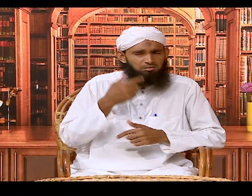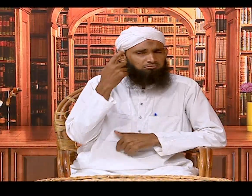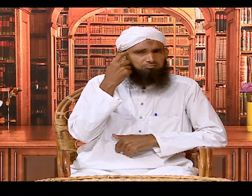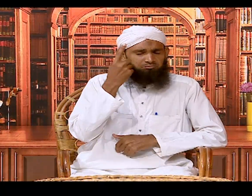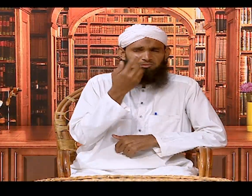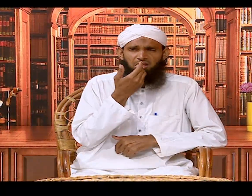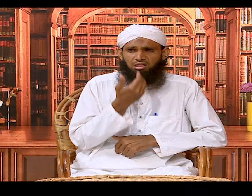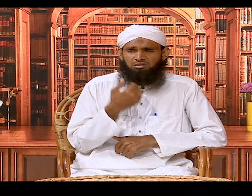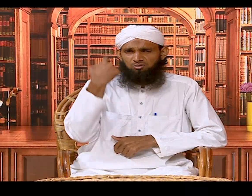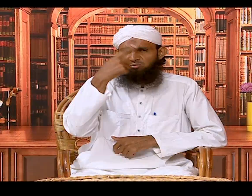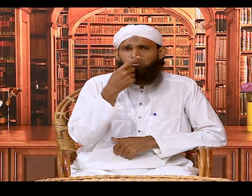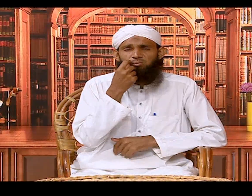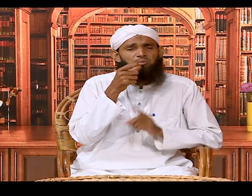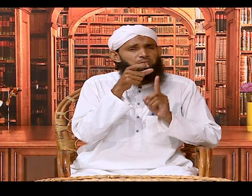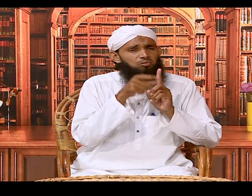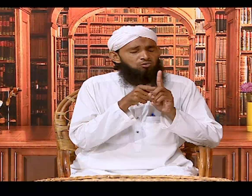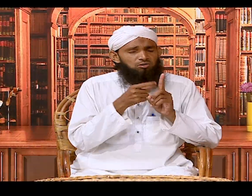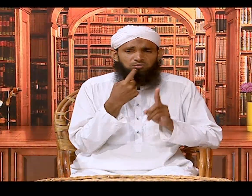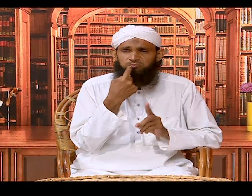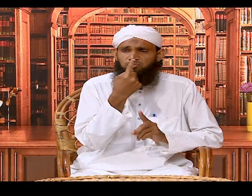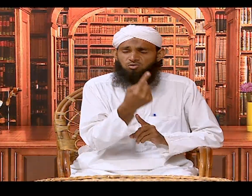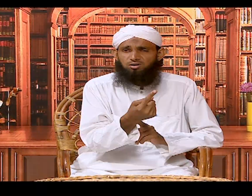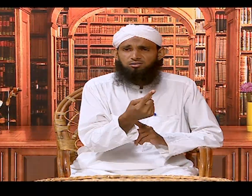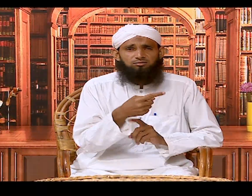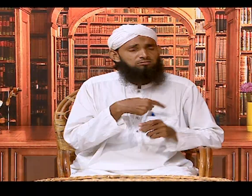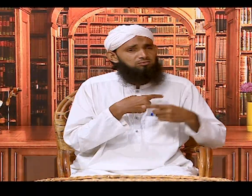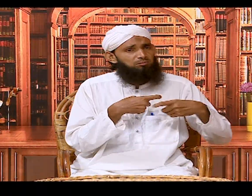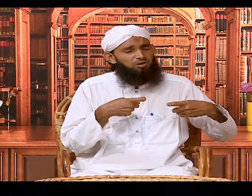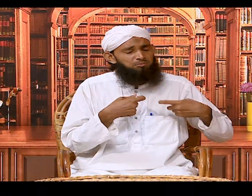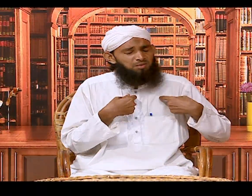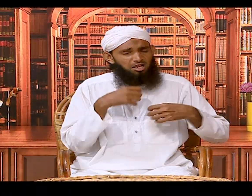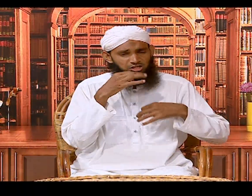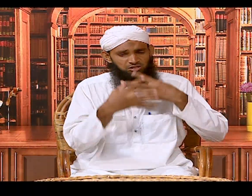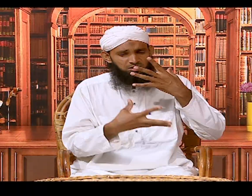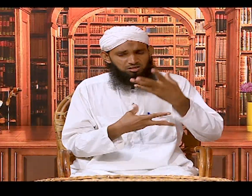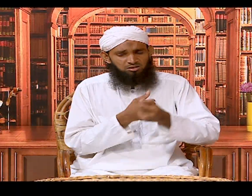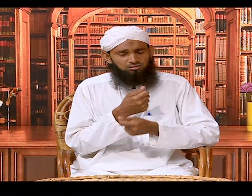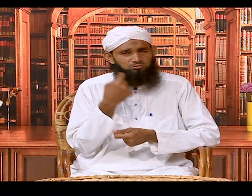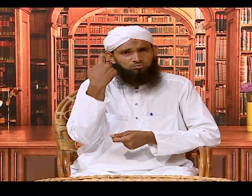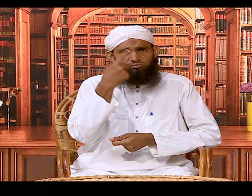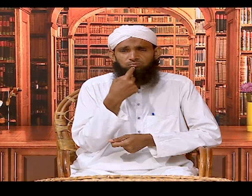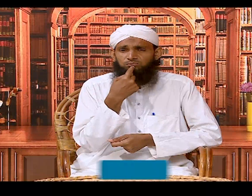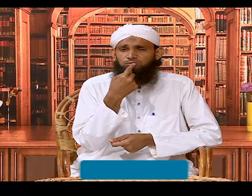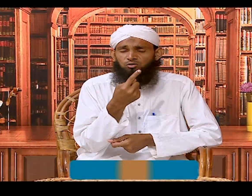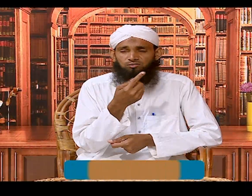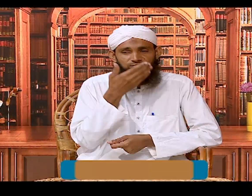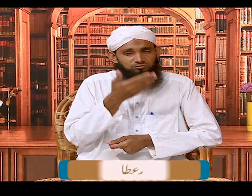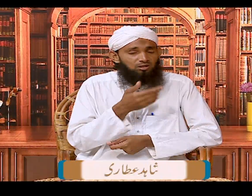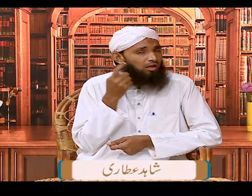یہ کون ہے جو اتنے یقین کے ساتھ کہہ رہا ہے کہ میرے لیے جہنم ہے۔ فرماتے ہیں، جس طرف سے آواز آ رہی